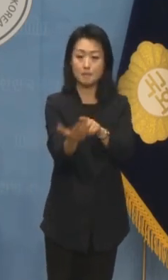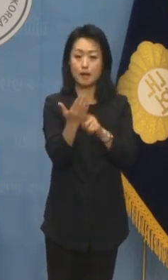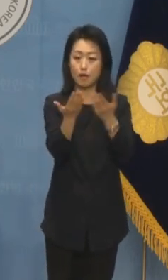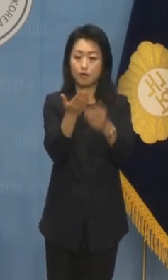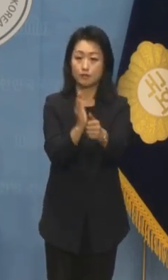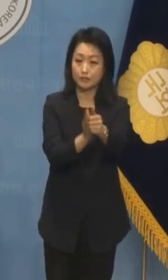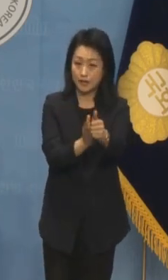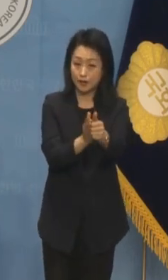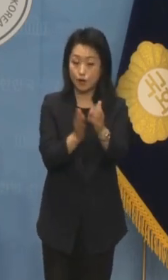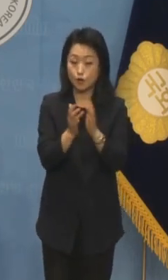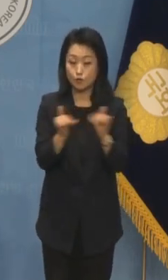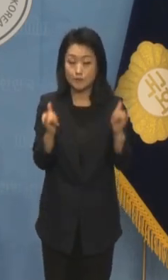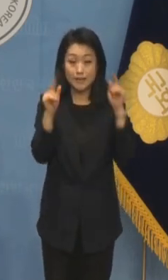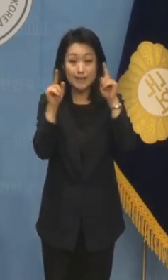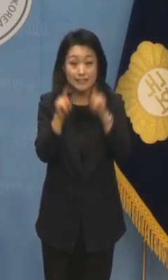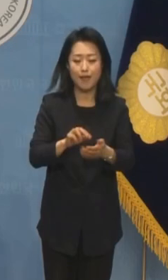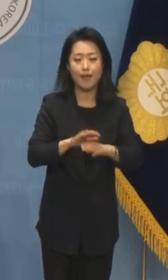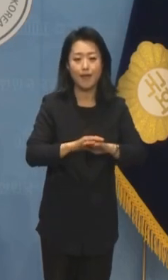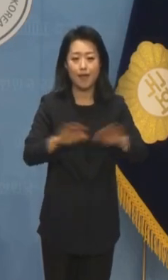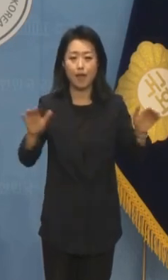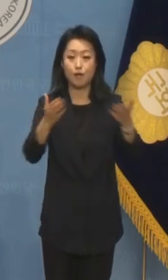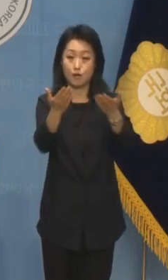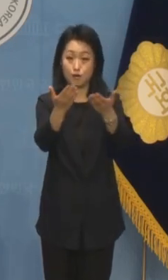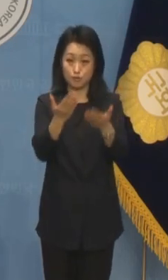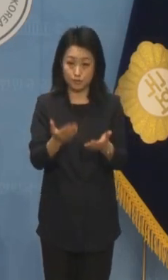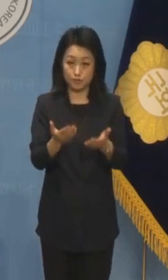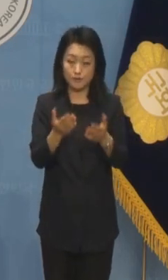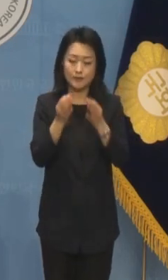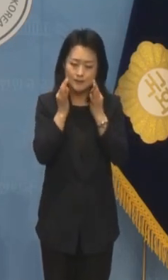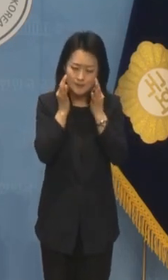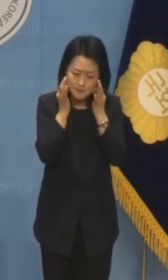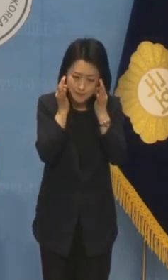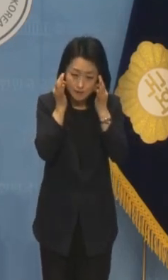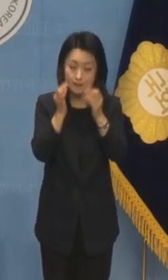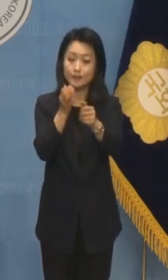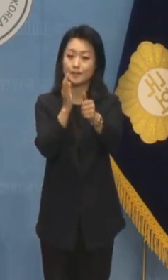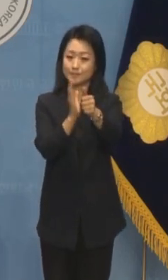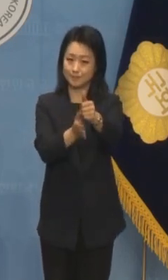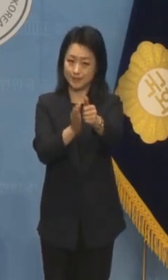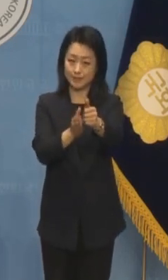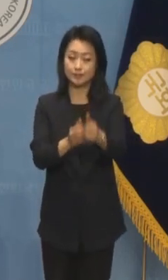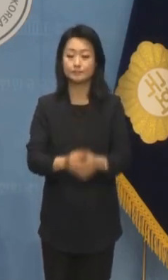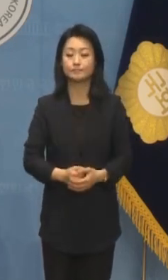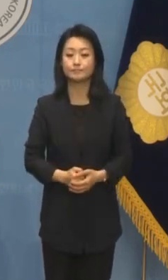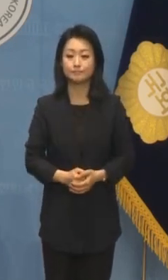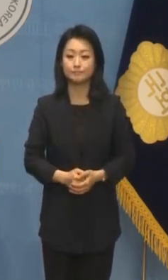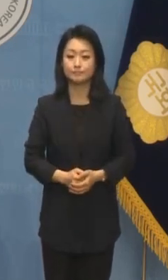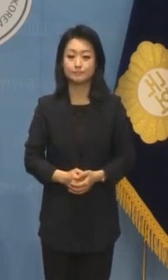밝히고 국민의 의혹이 해소될 수 있도록 최선을 다해 주기 바랍니다.